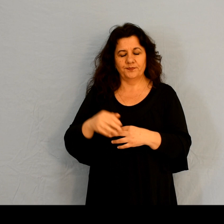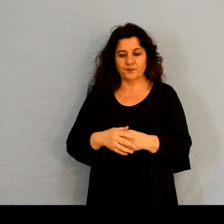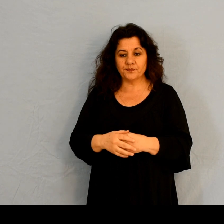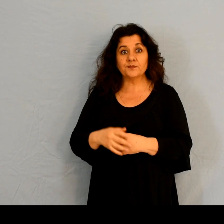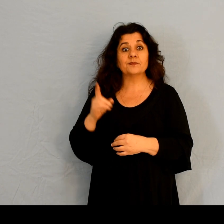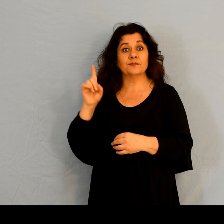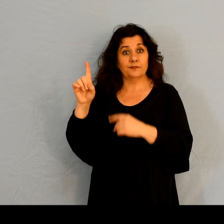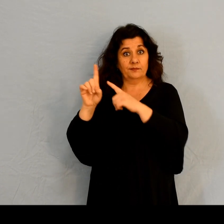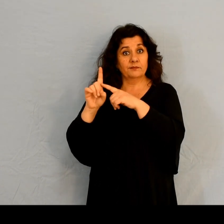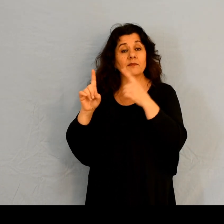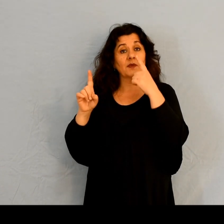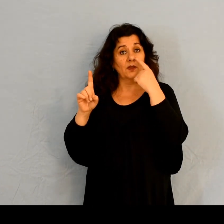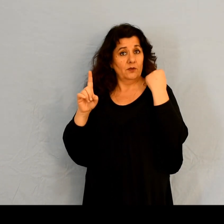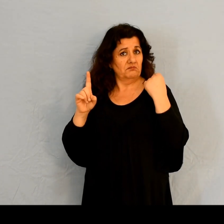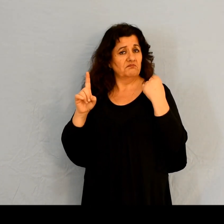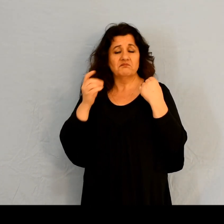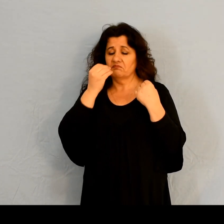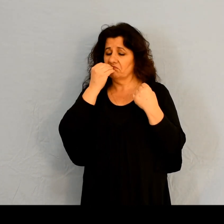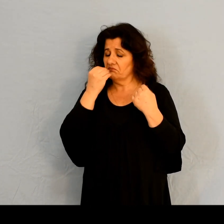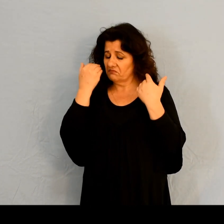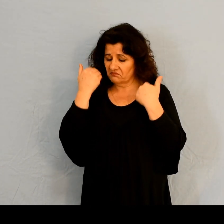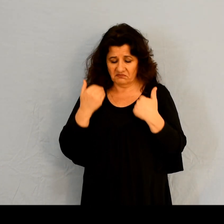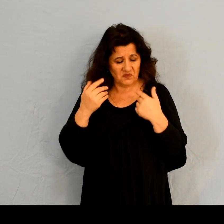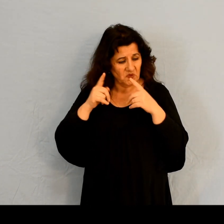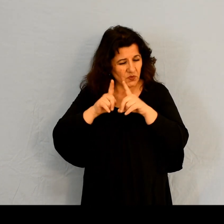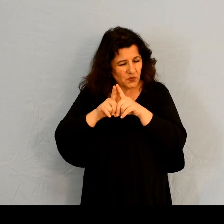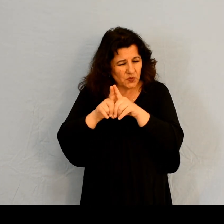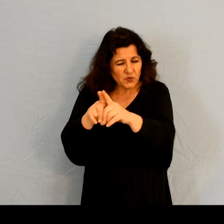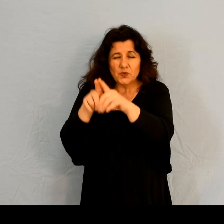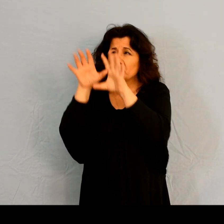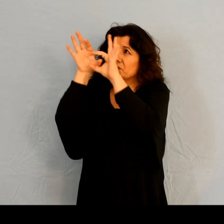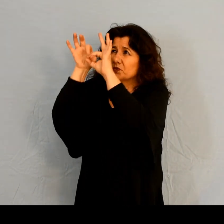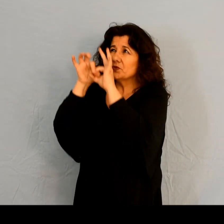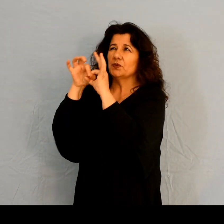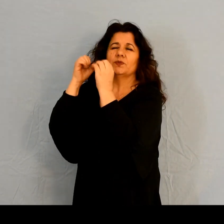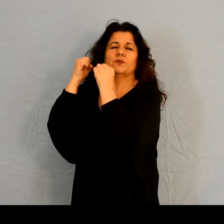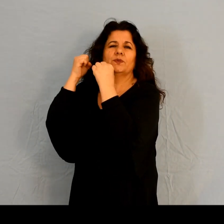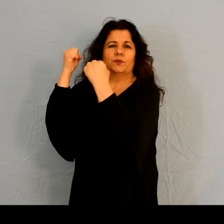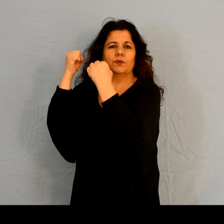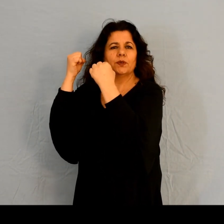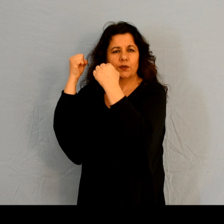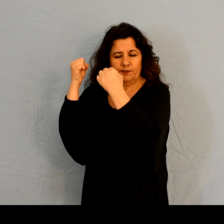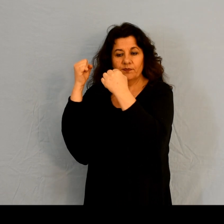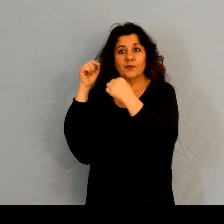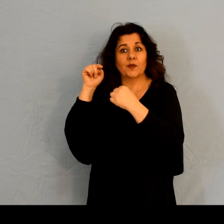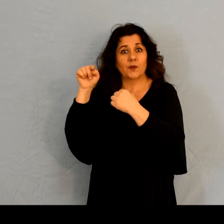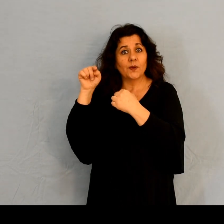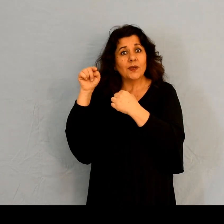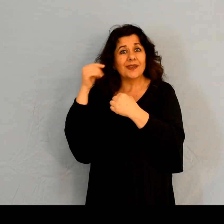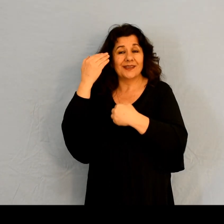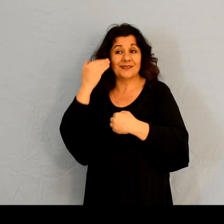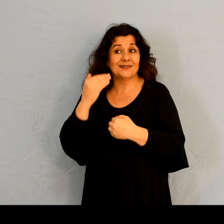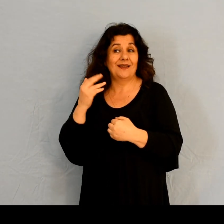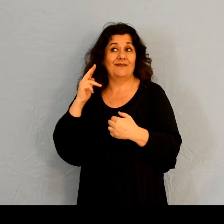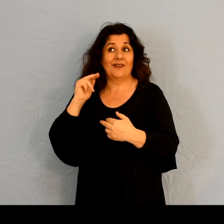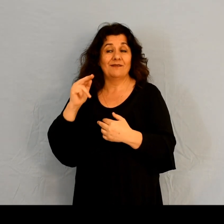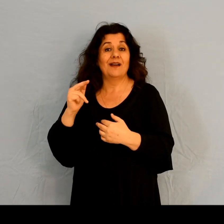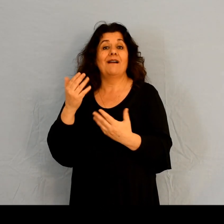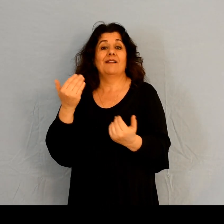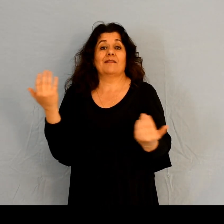C'était un homme juste et religieux, qui attendait la consolation d'Israël, et l'Esprit Saint